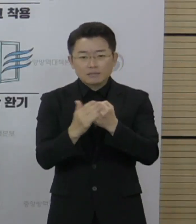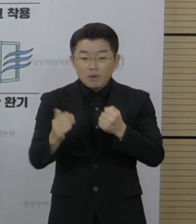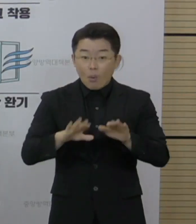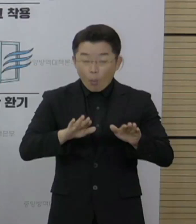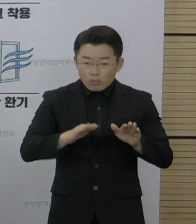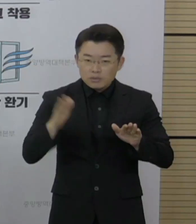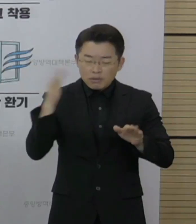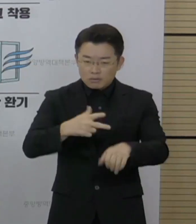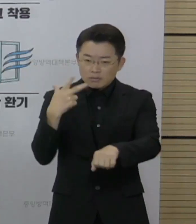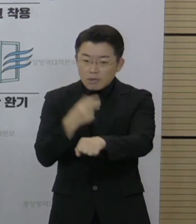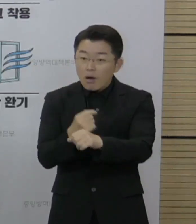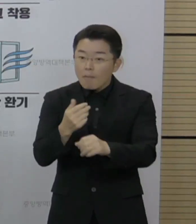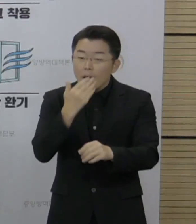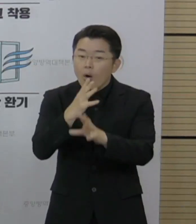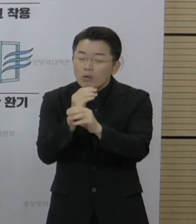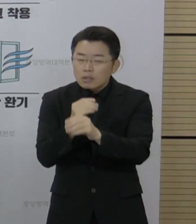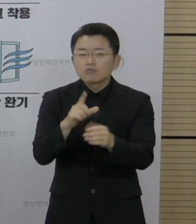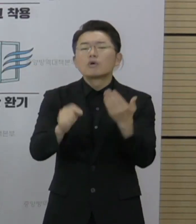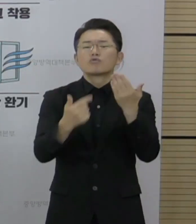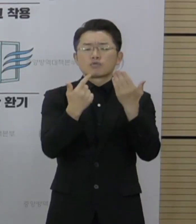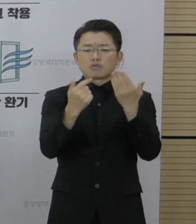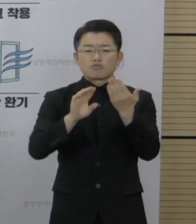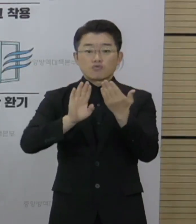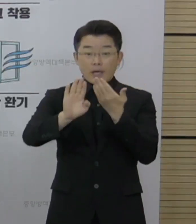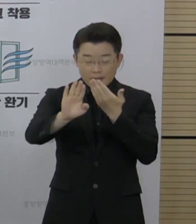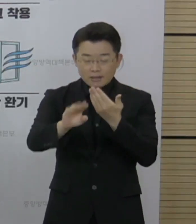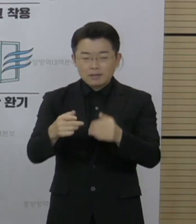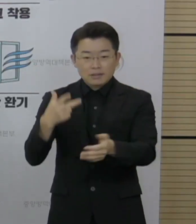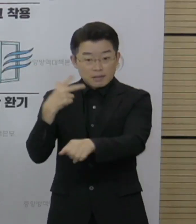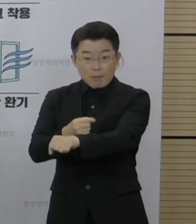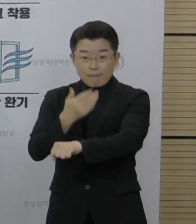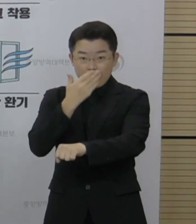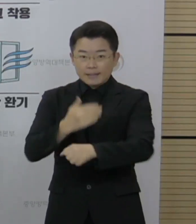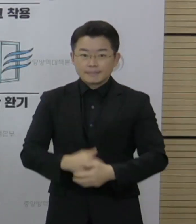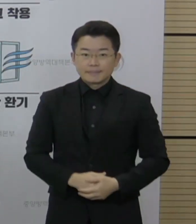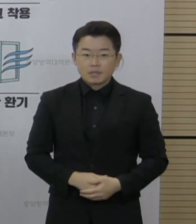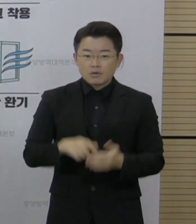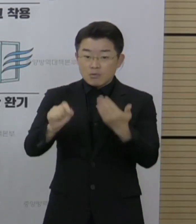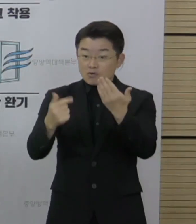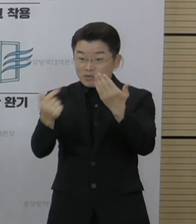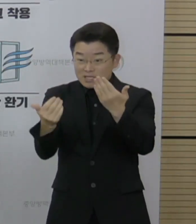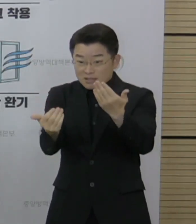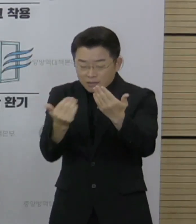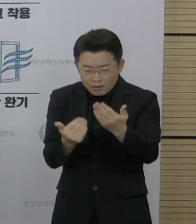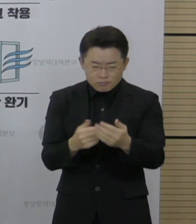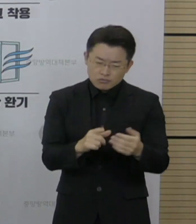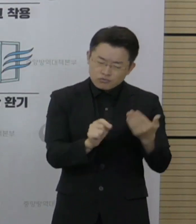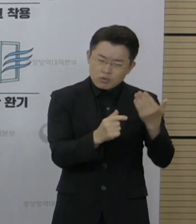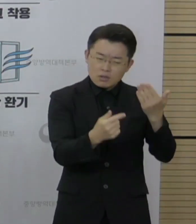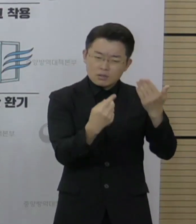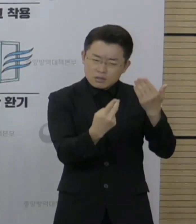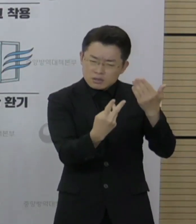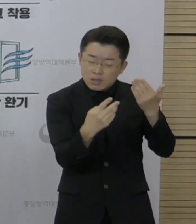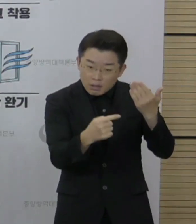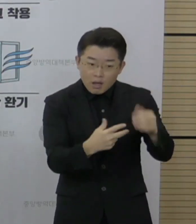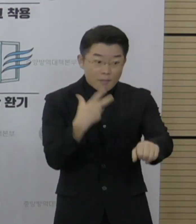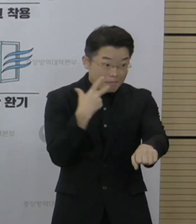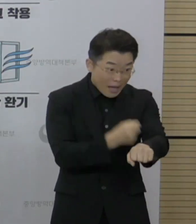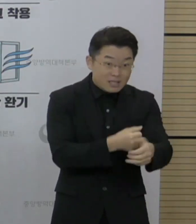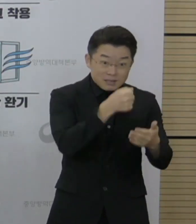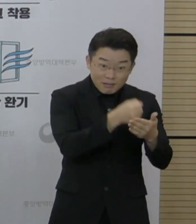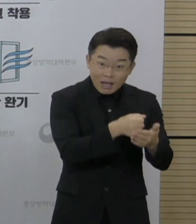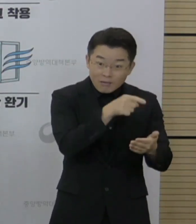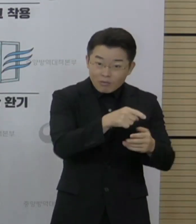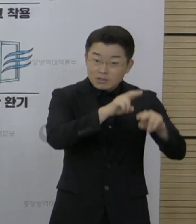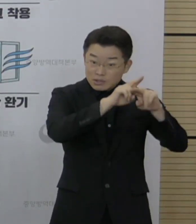9월 6일 이후 이므로 그 이전 날짜로 약하신 분들이 예약 변경을 위해 기존 예약을